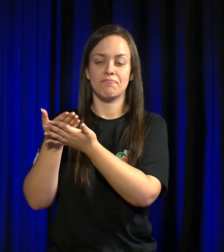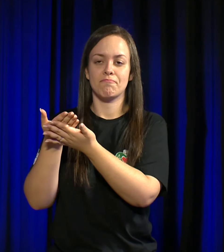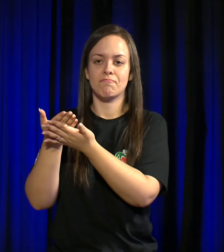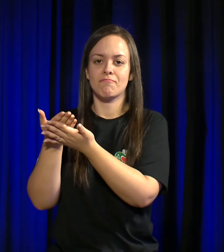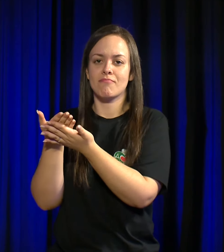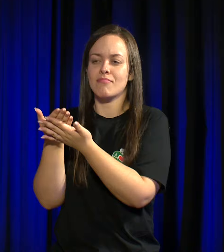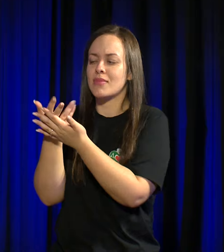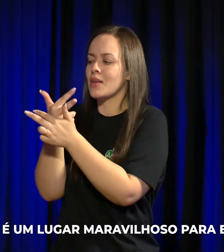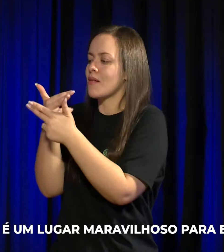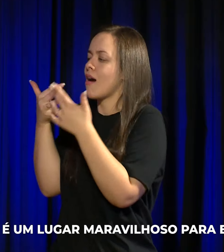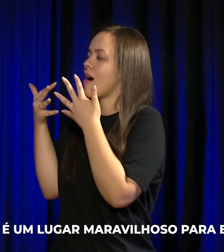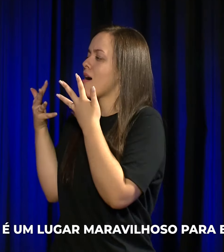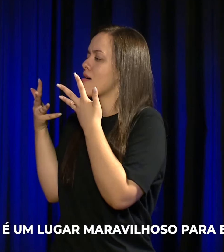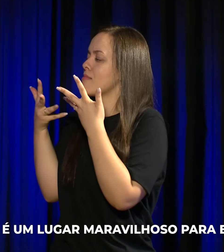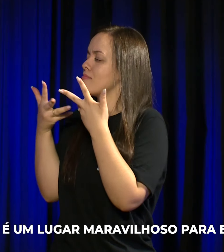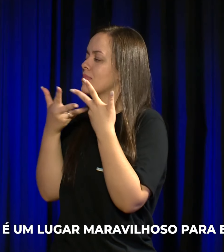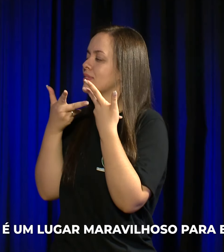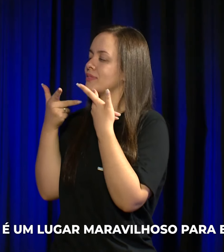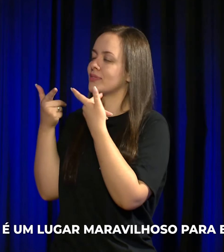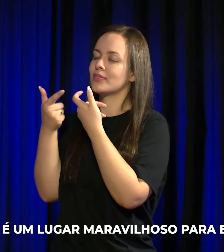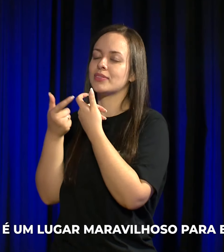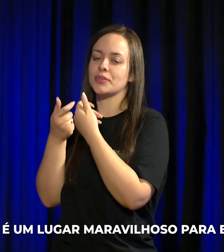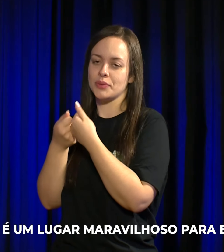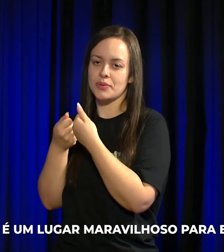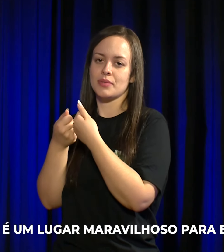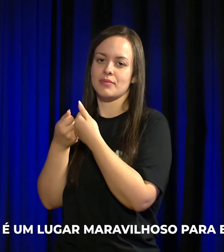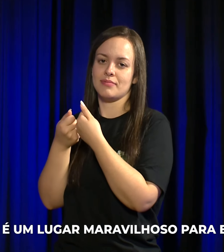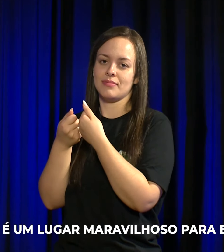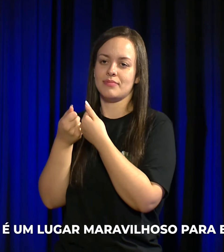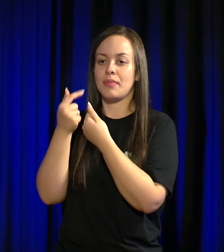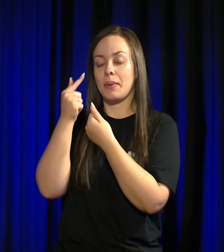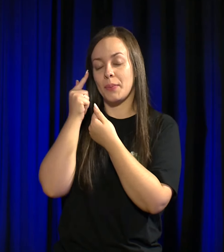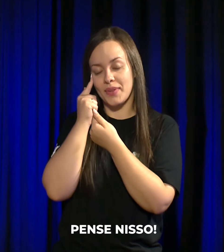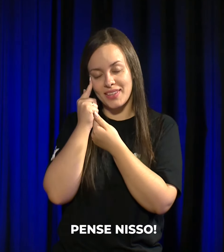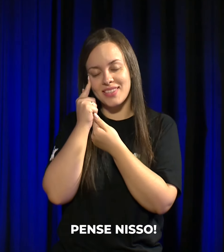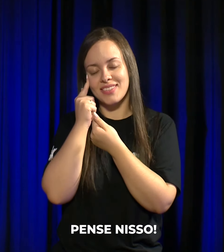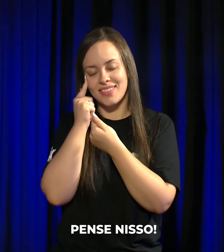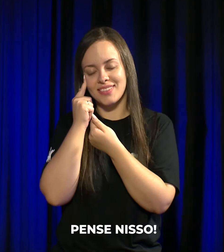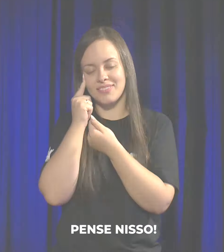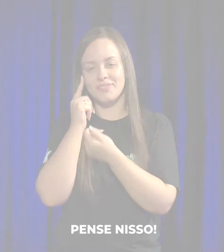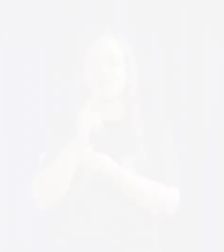Esse é um lugar maravilhoso para estar. Pense nisso.